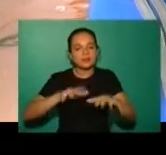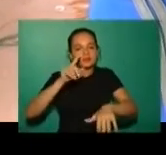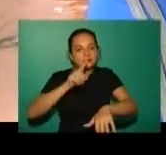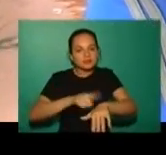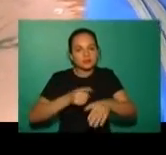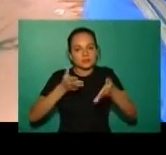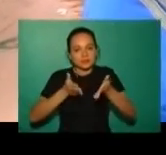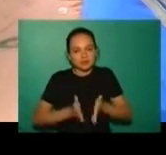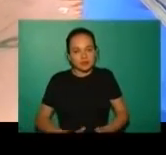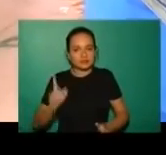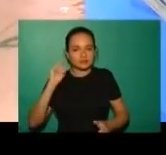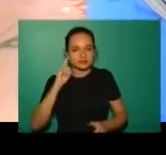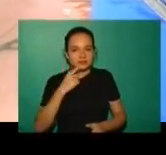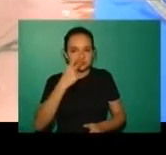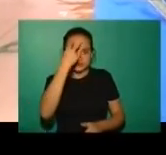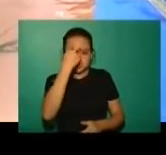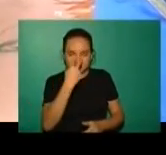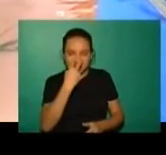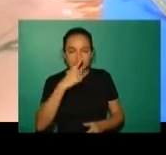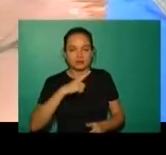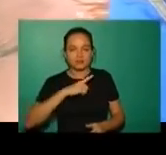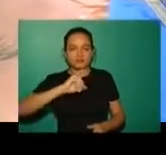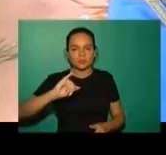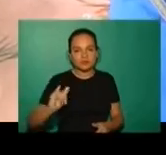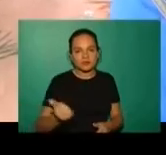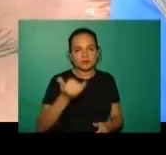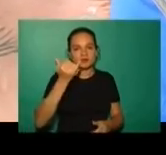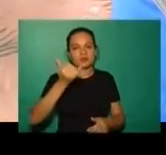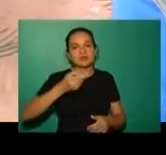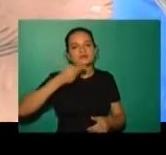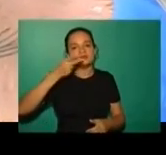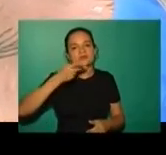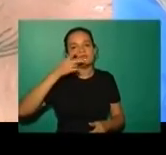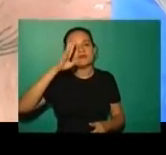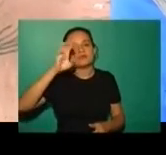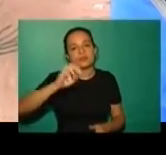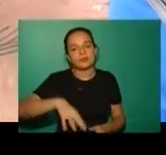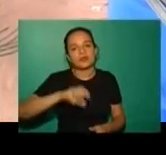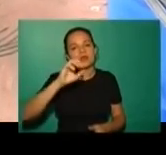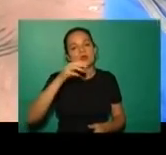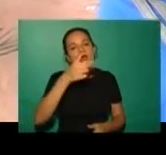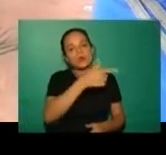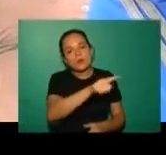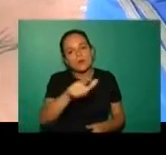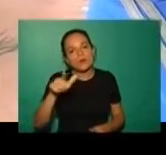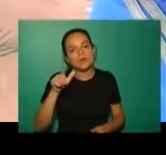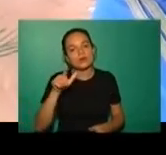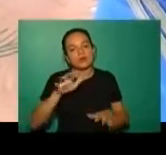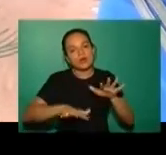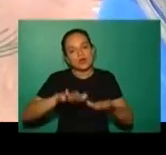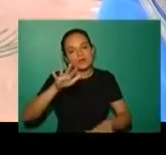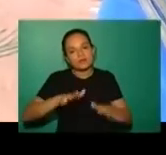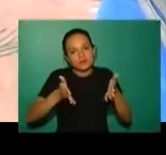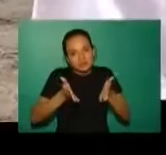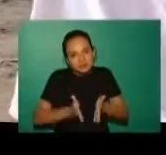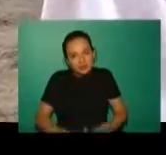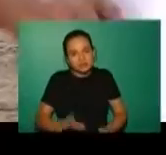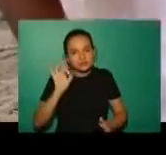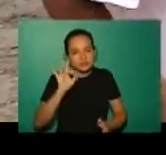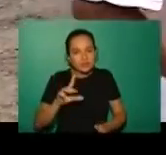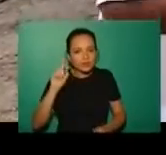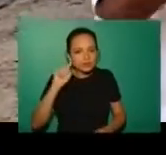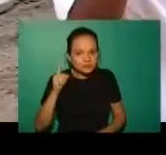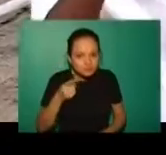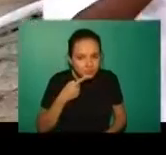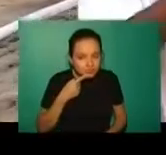surdo-cegueira, alguns surdos cegos tiveram a oportunidade de desenvolver a fala. Outros, por terem nascido só